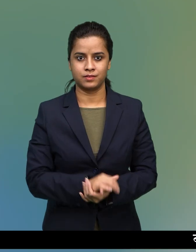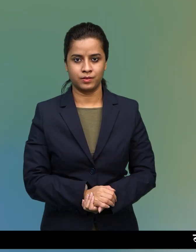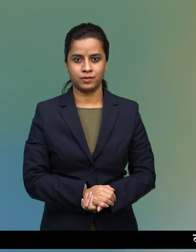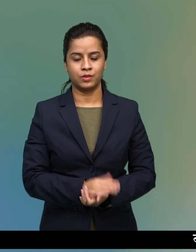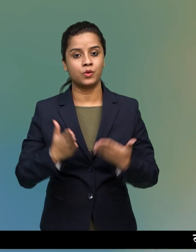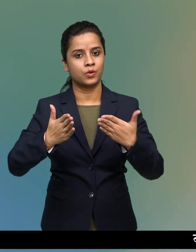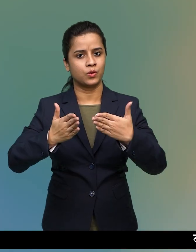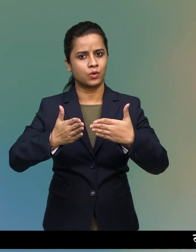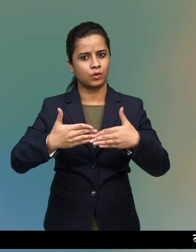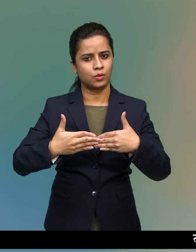बंद संचार प्रणाली